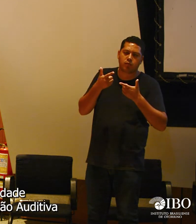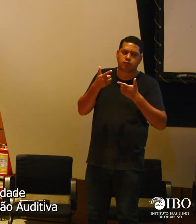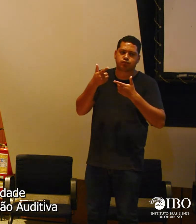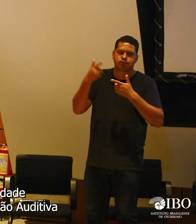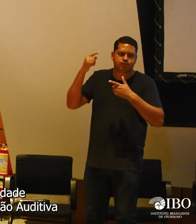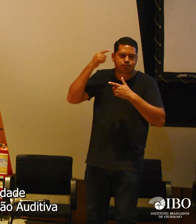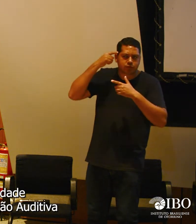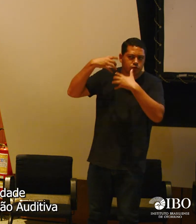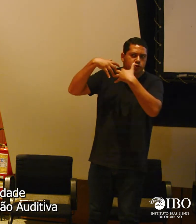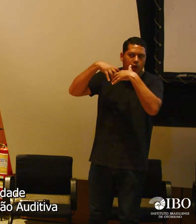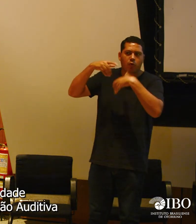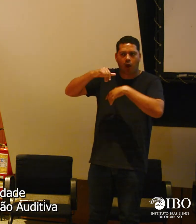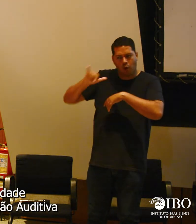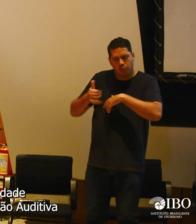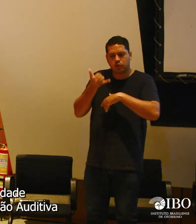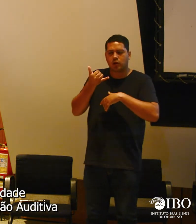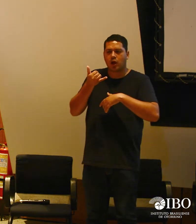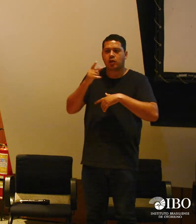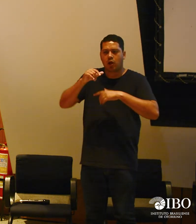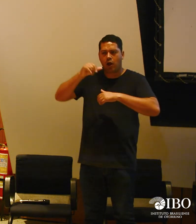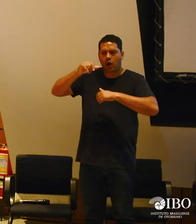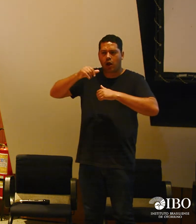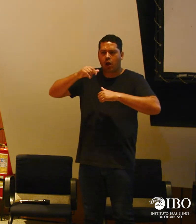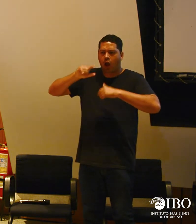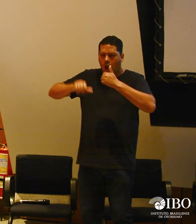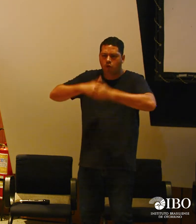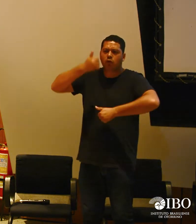uma oportunidade, é a evolução da reabilitação auditiva.